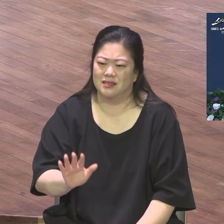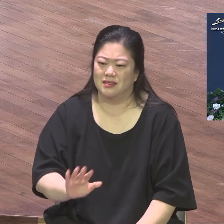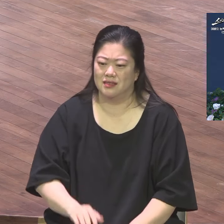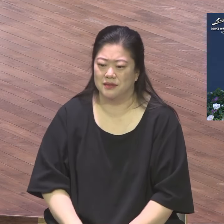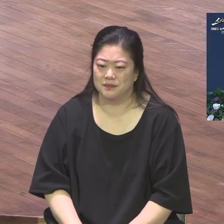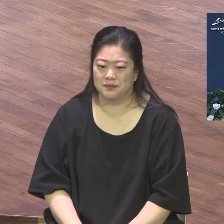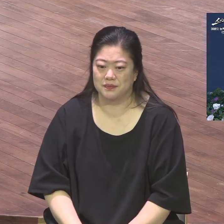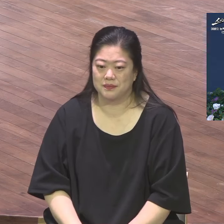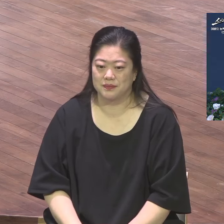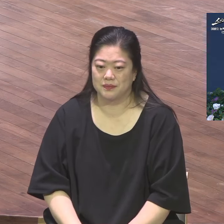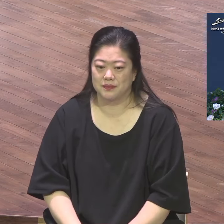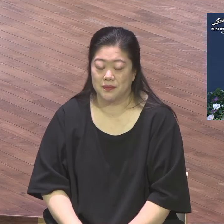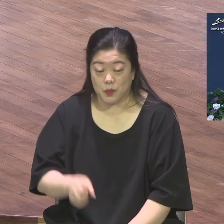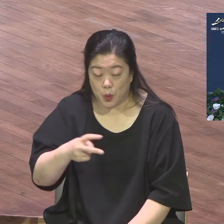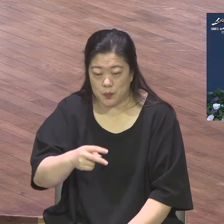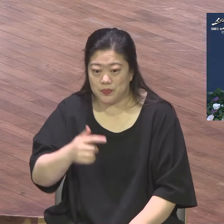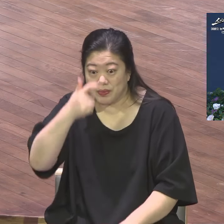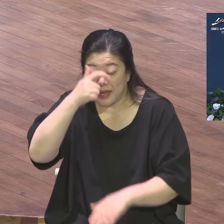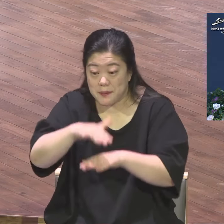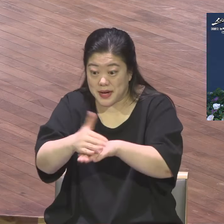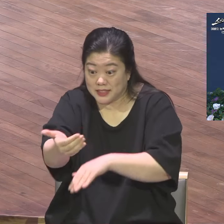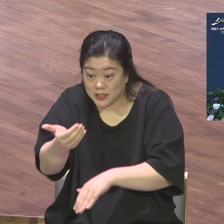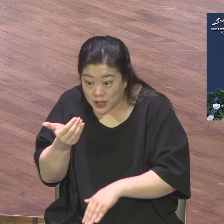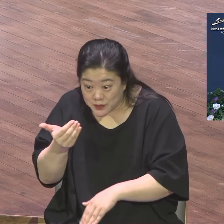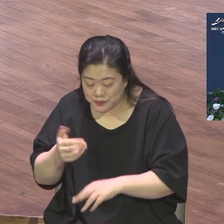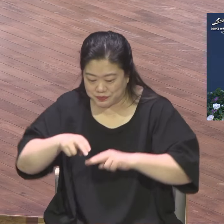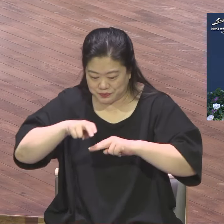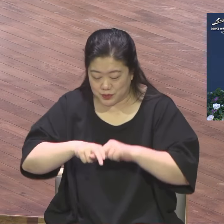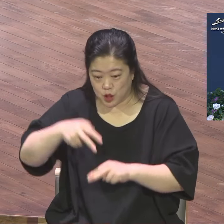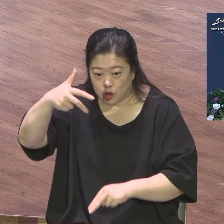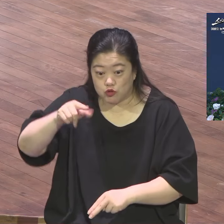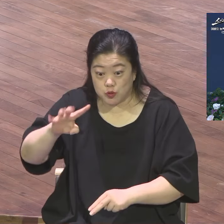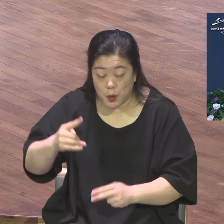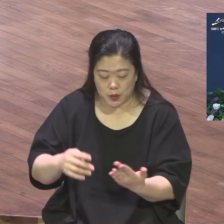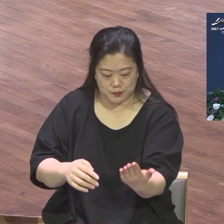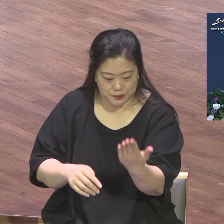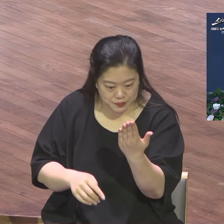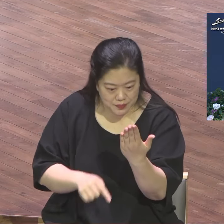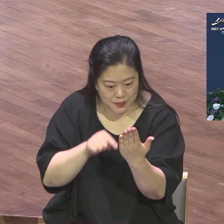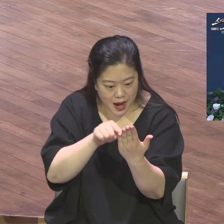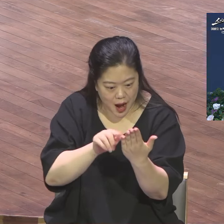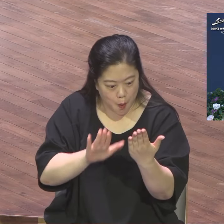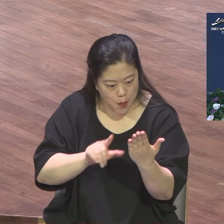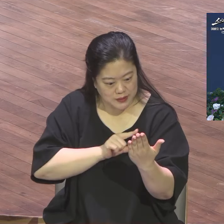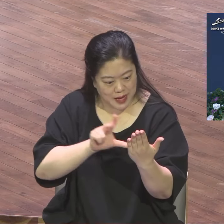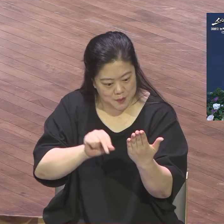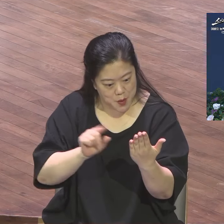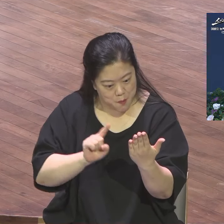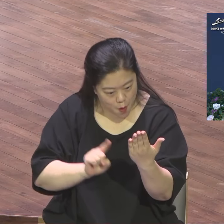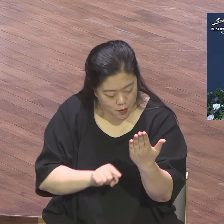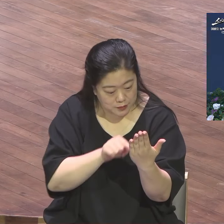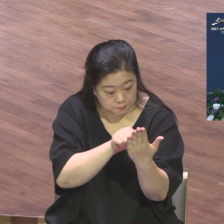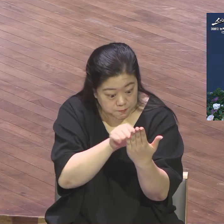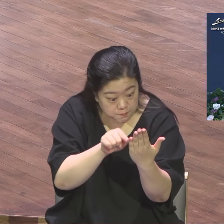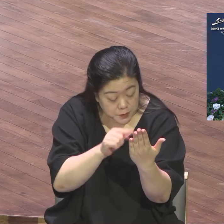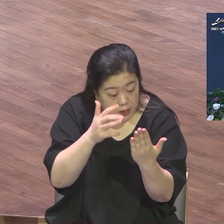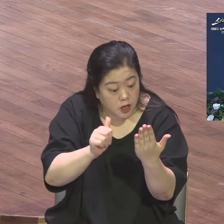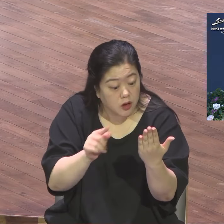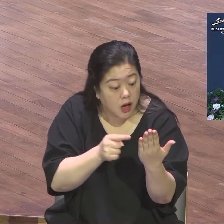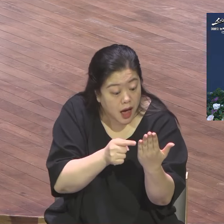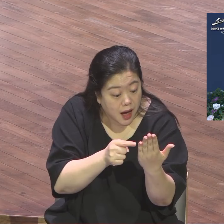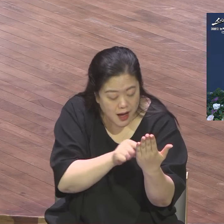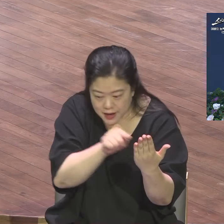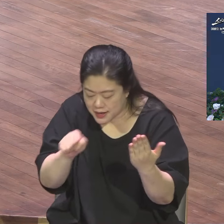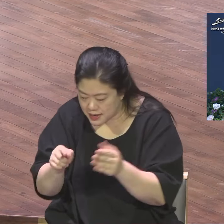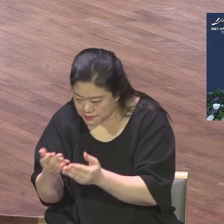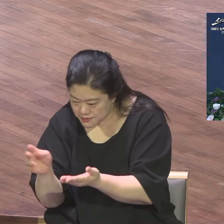목사님이 오늘 뭐라고 말씀하실까? 이 제목을 설교를 어떻게 하실까? 본문 읽어보고, 야, 이 말씀 가지고 어떻게 뭐라고